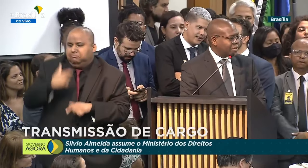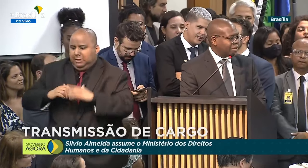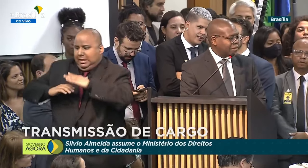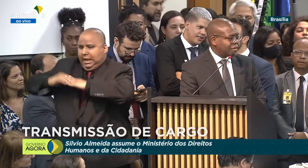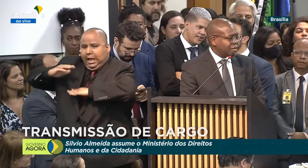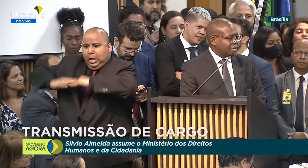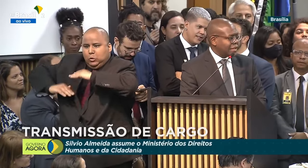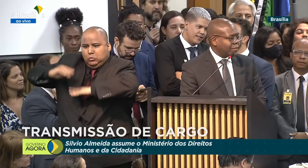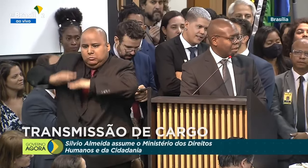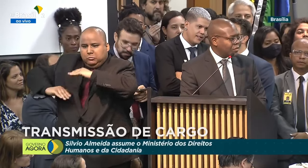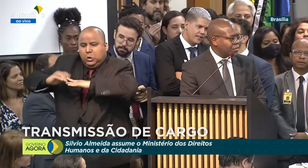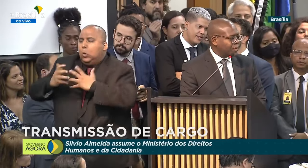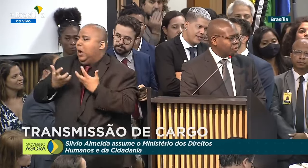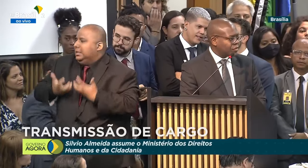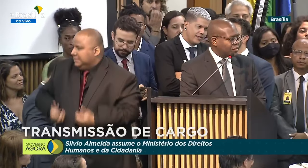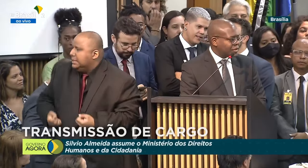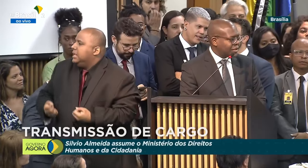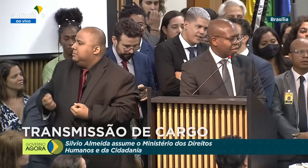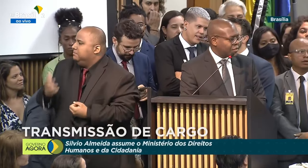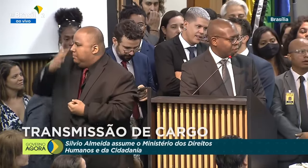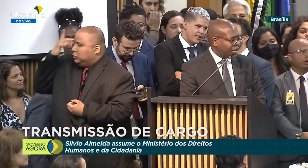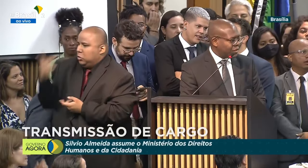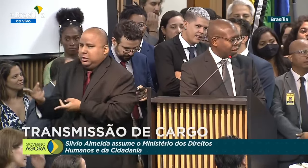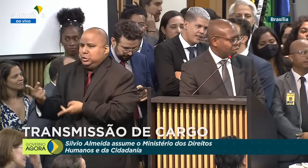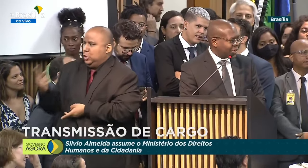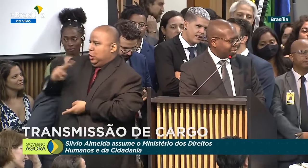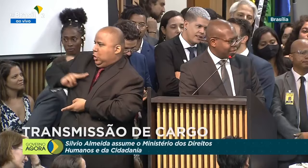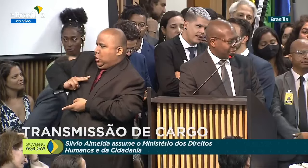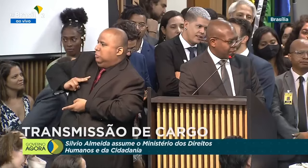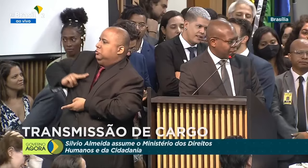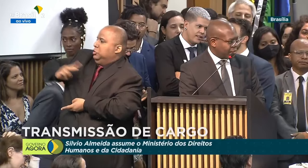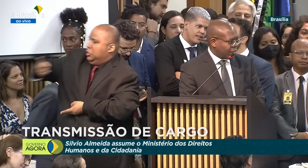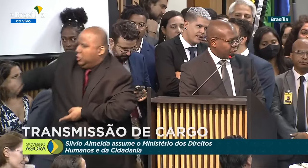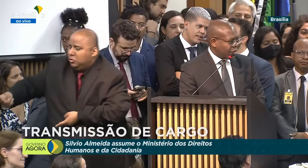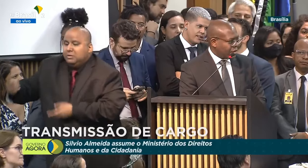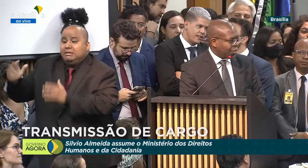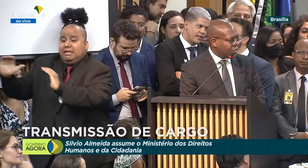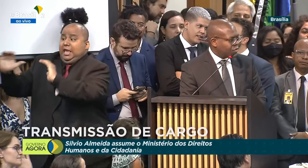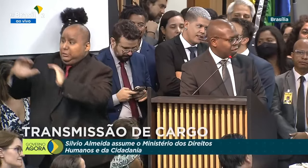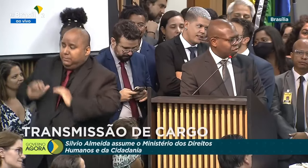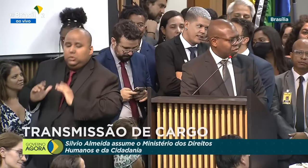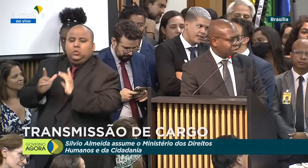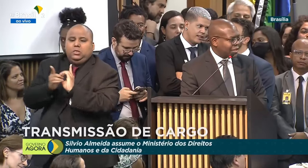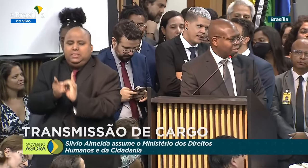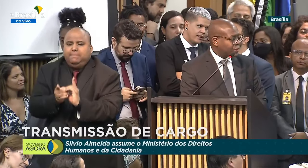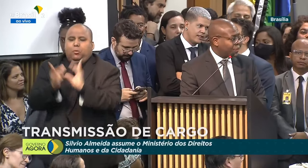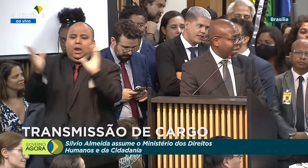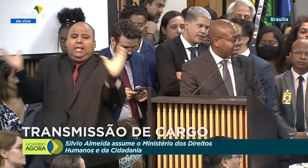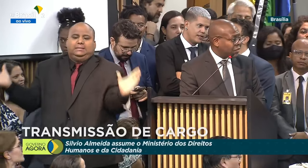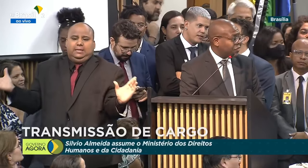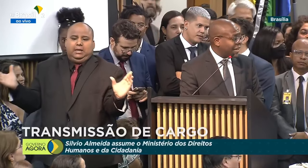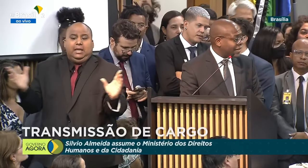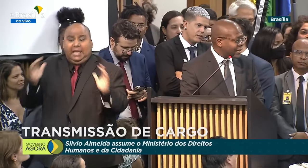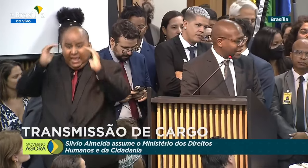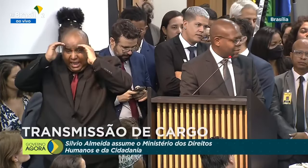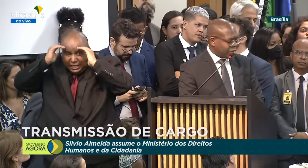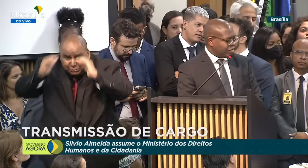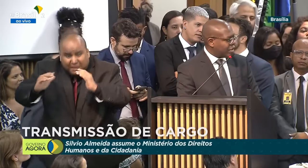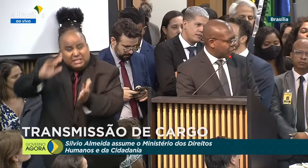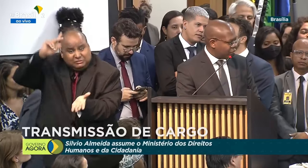essa incumbência da mão de pessoas que respeitam a democracia tá um monte de pessoas que respeitam